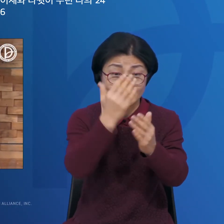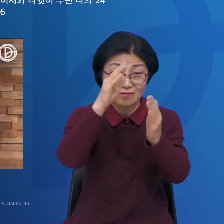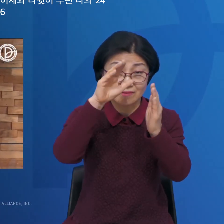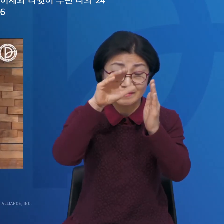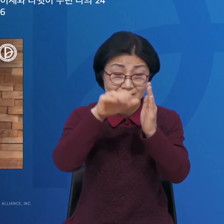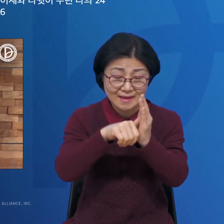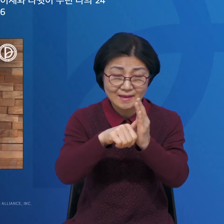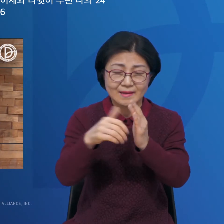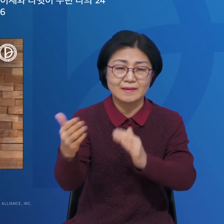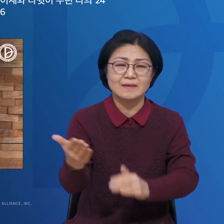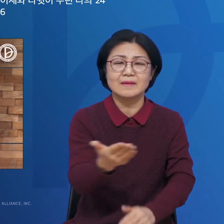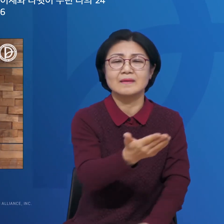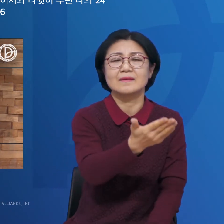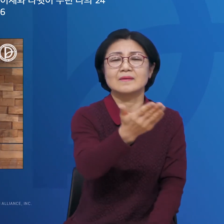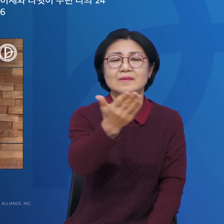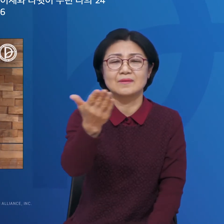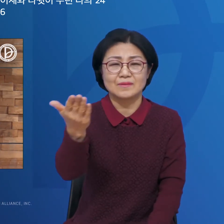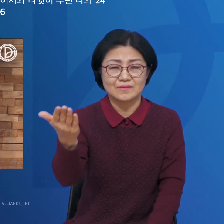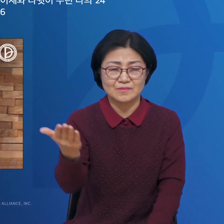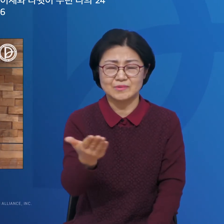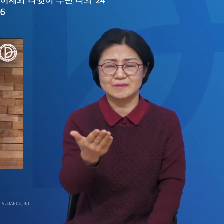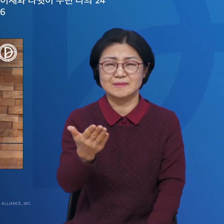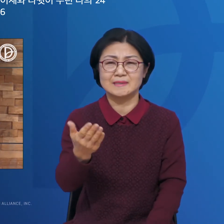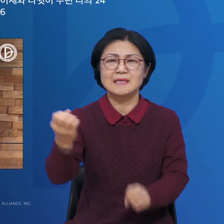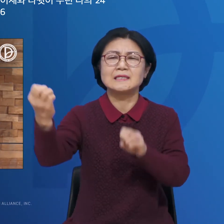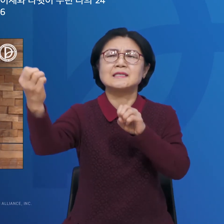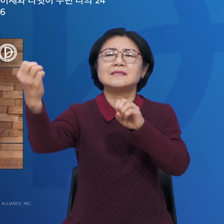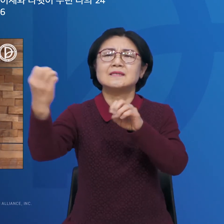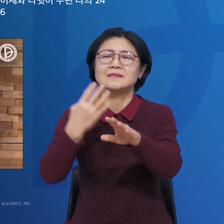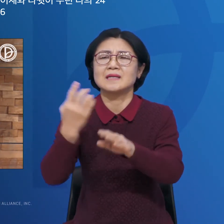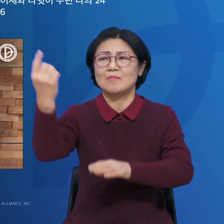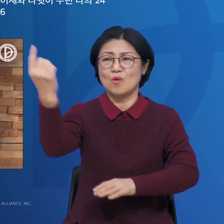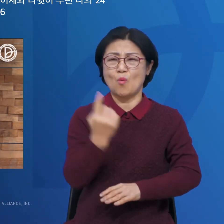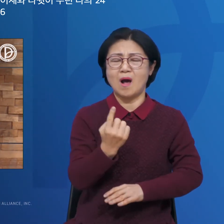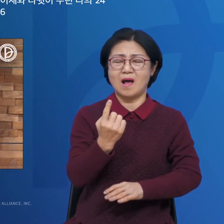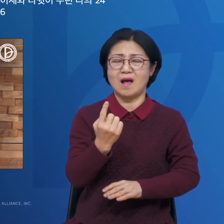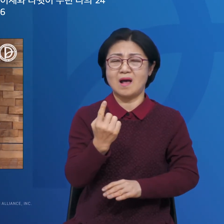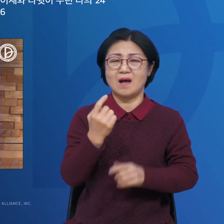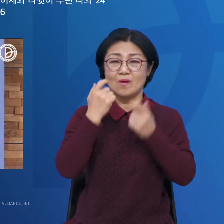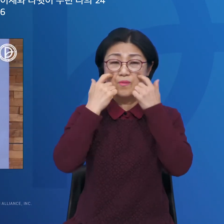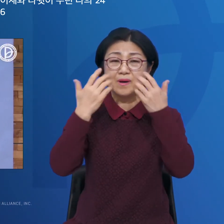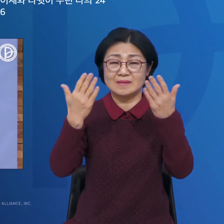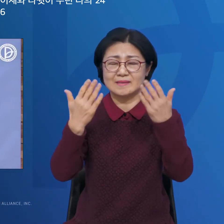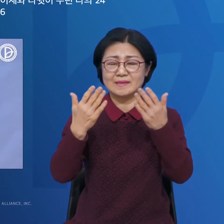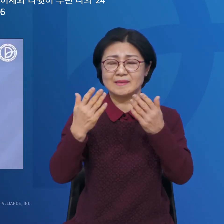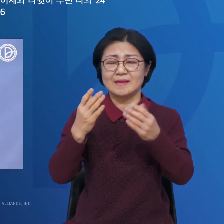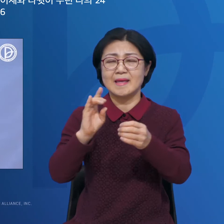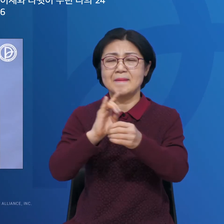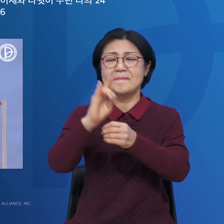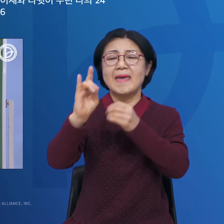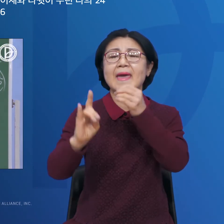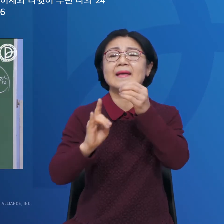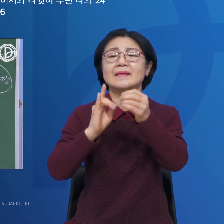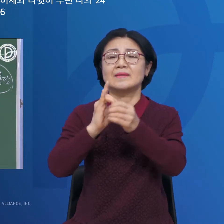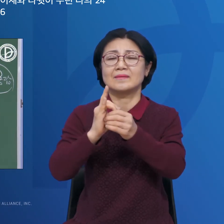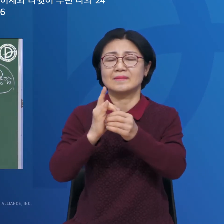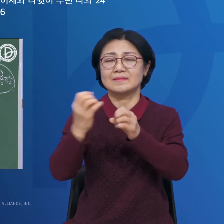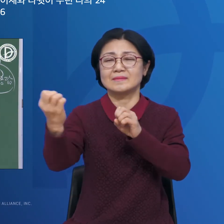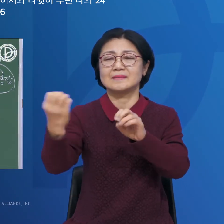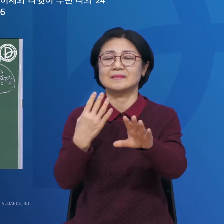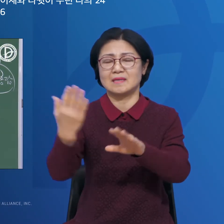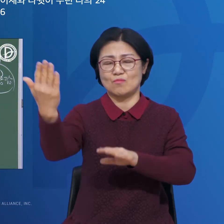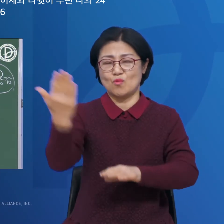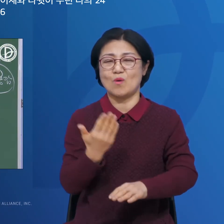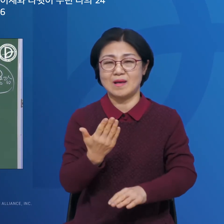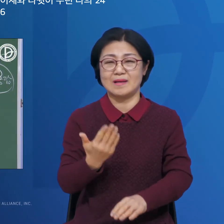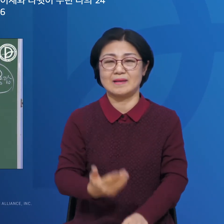여러분은 100년 못 사는데 응답은 100년 응답이 와요. So whenever these kind of crises or situations and incidents arise, we have to remember